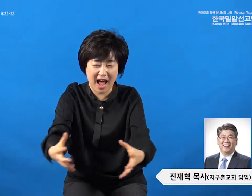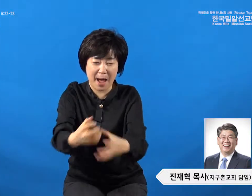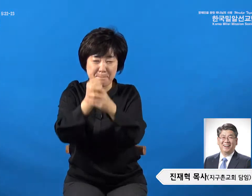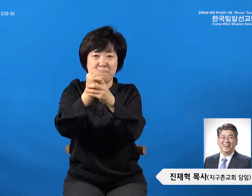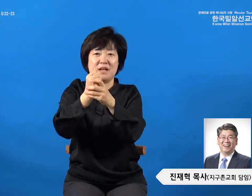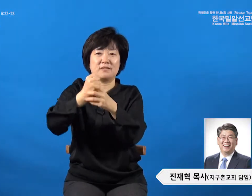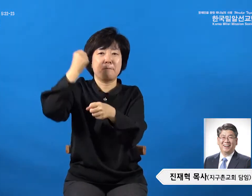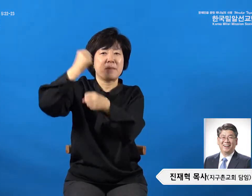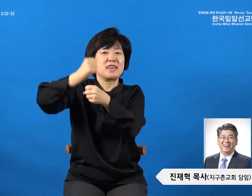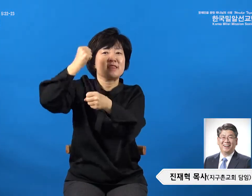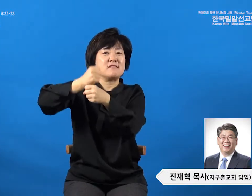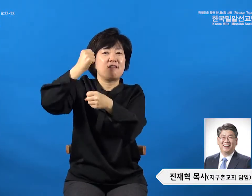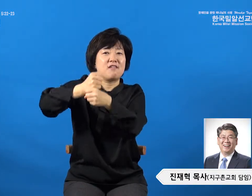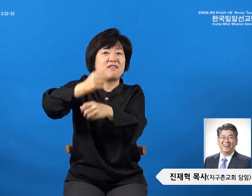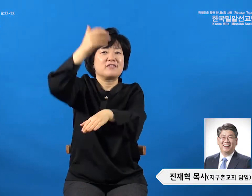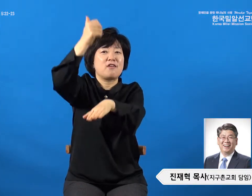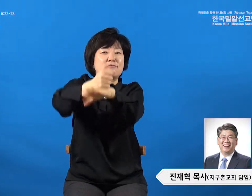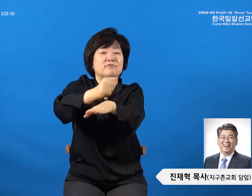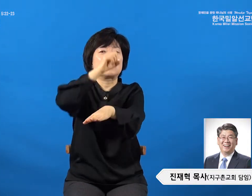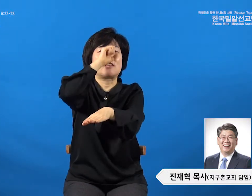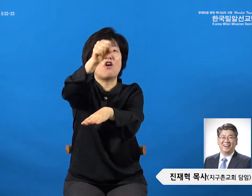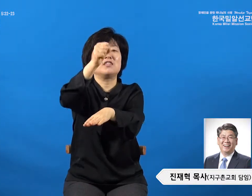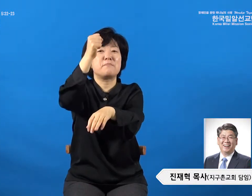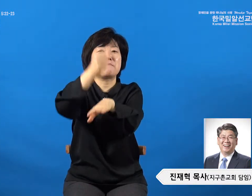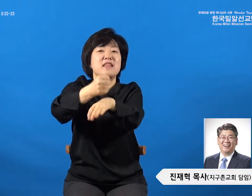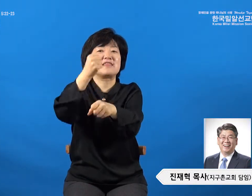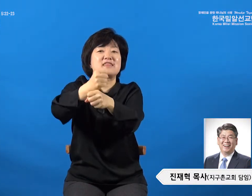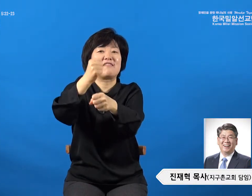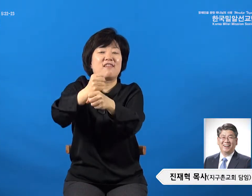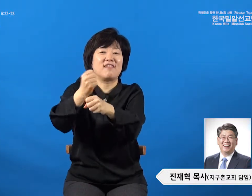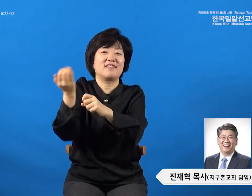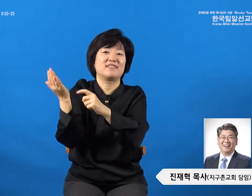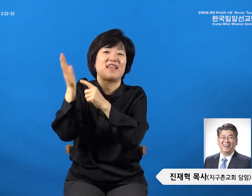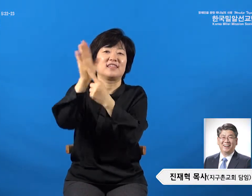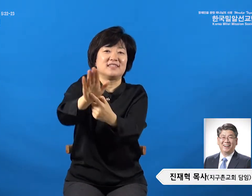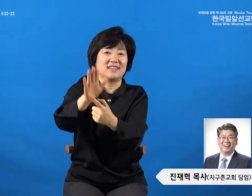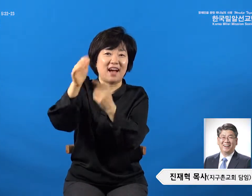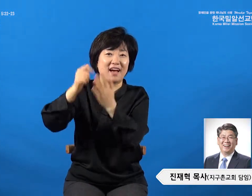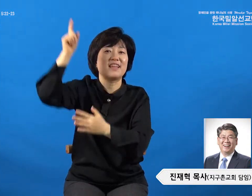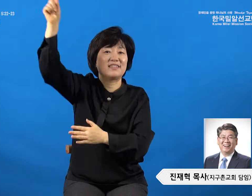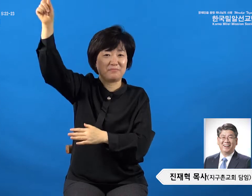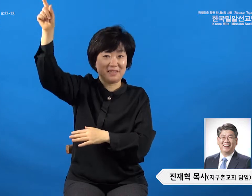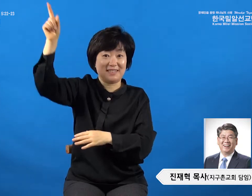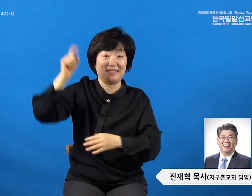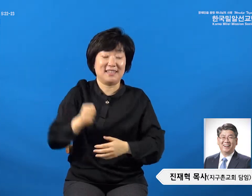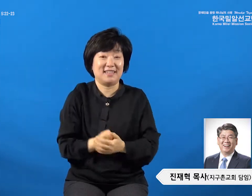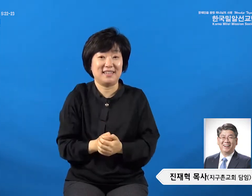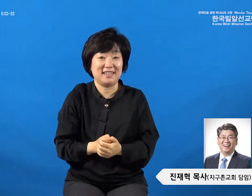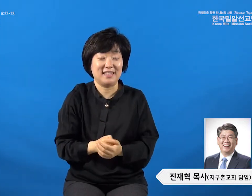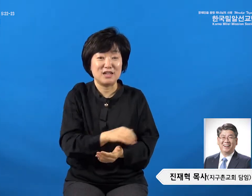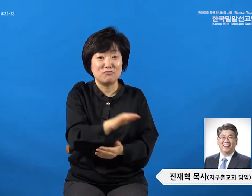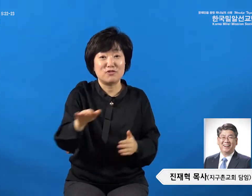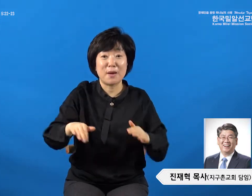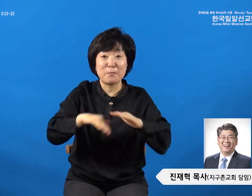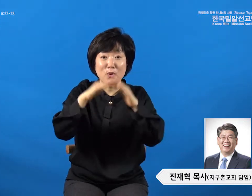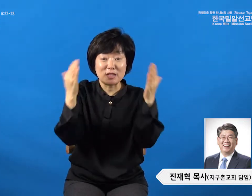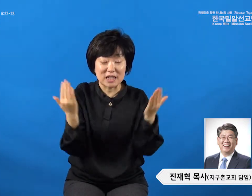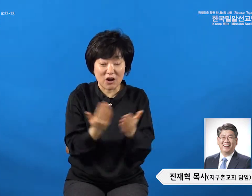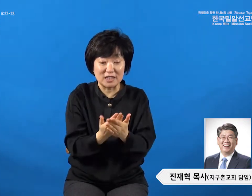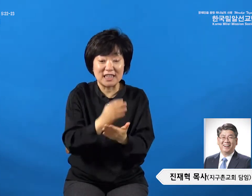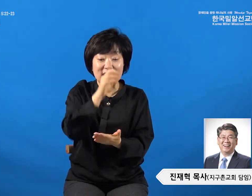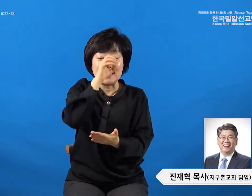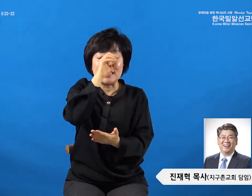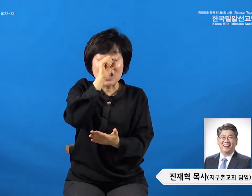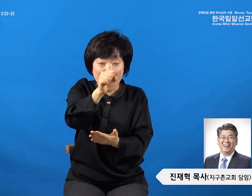만들어 내시는도다 라고 말씀하시며, 그 선하신 하나님께서 우리의 모든